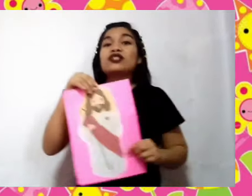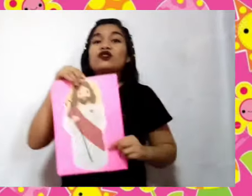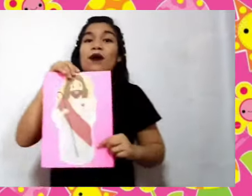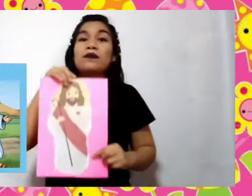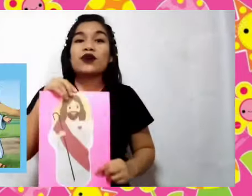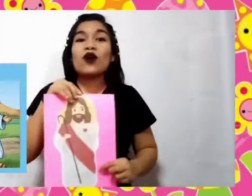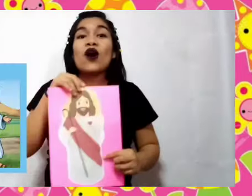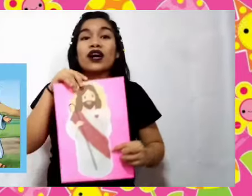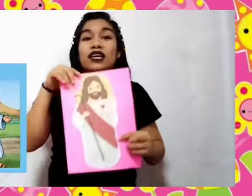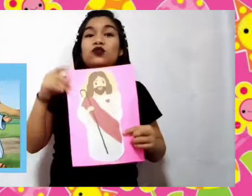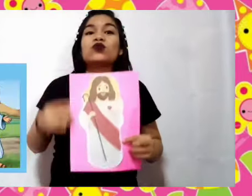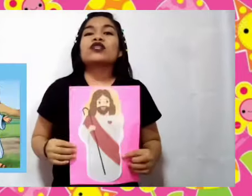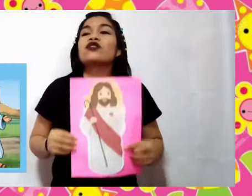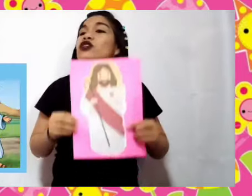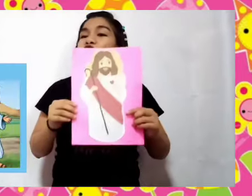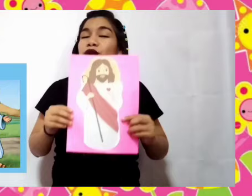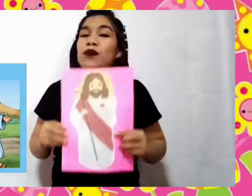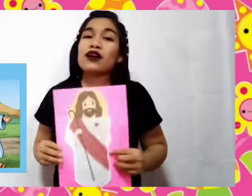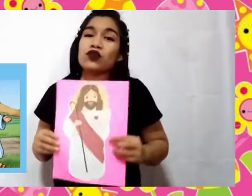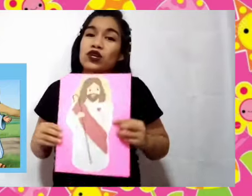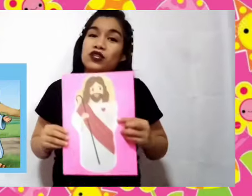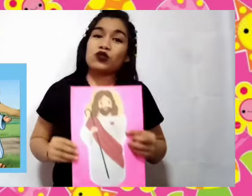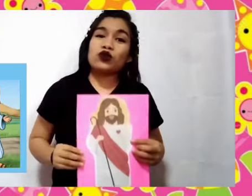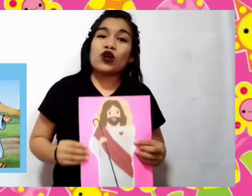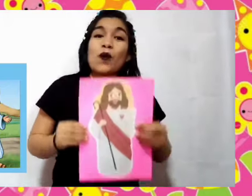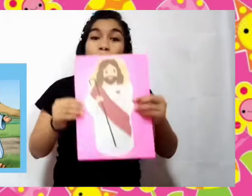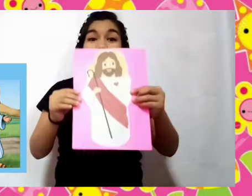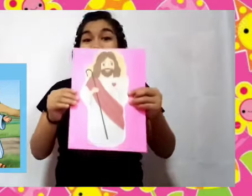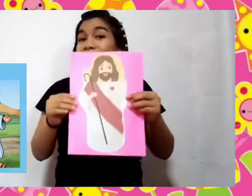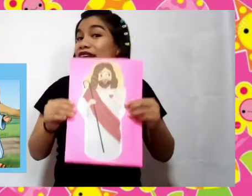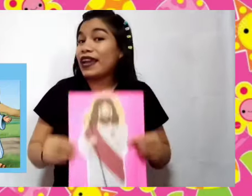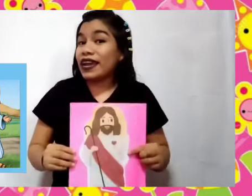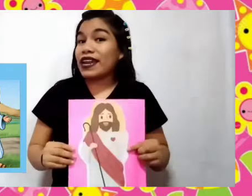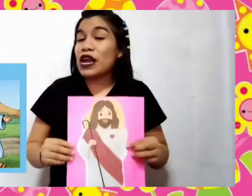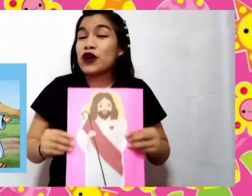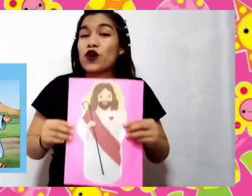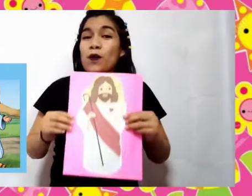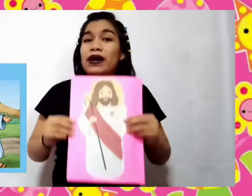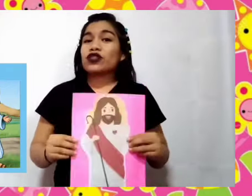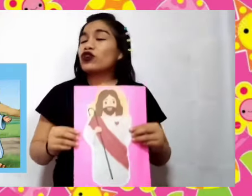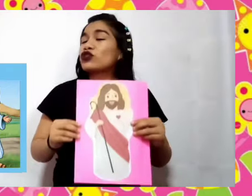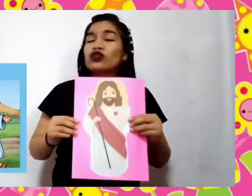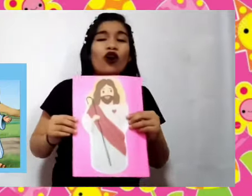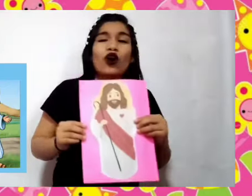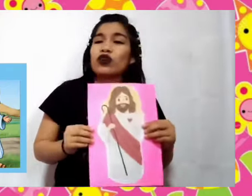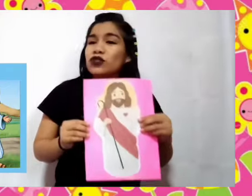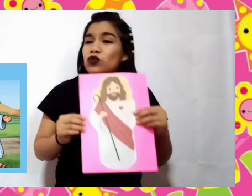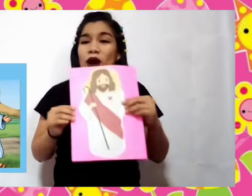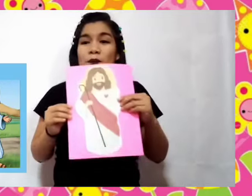de nuestro amigo Jesús, de nuestro hermano Jesús, porque él compartió todo